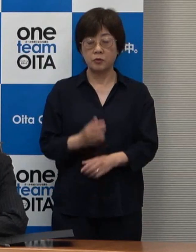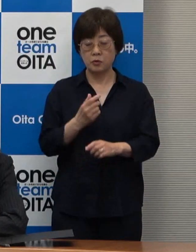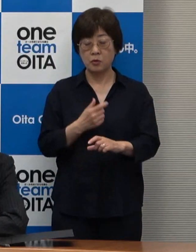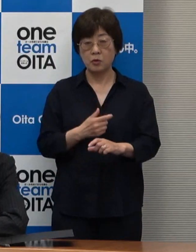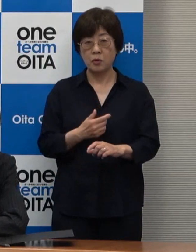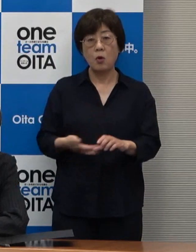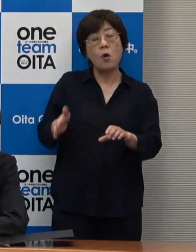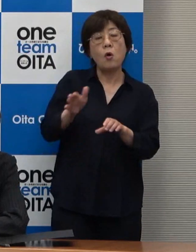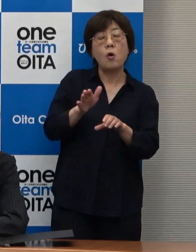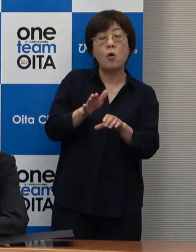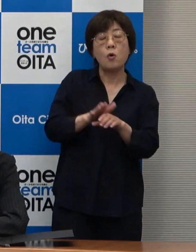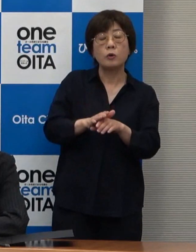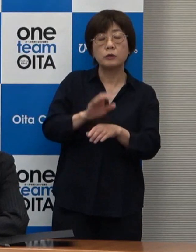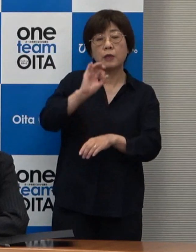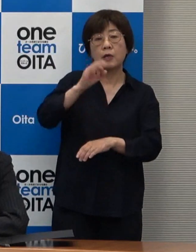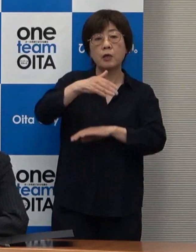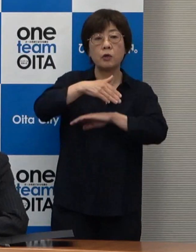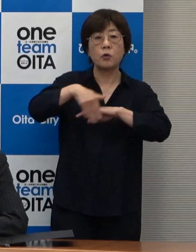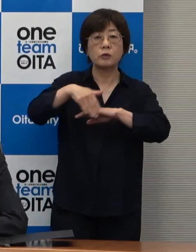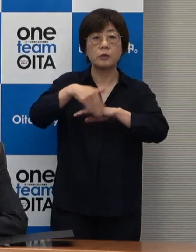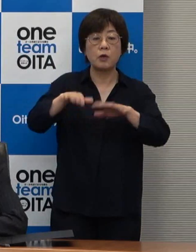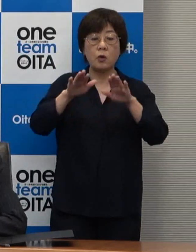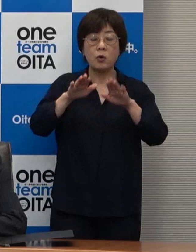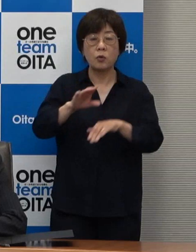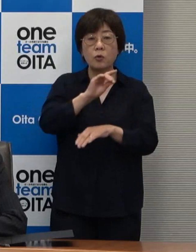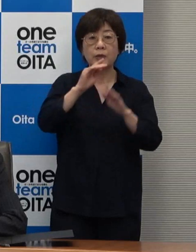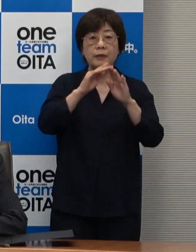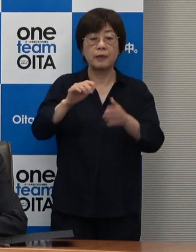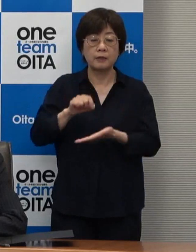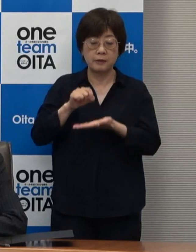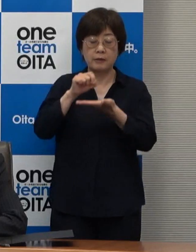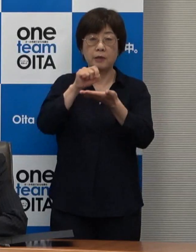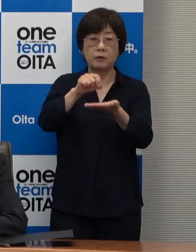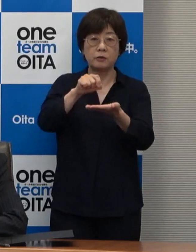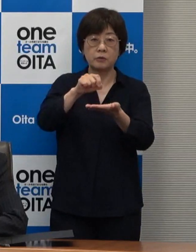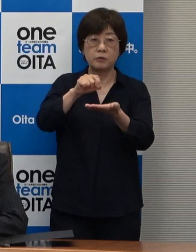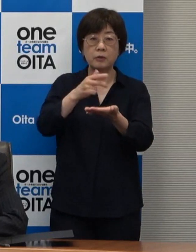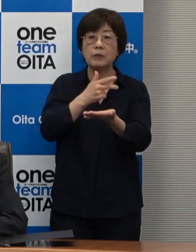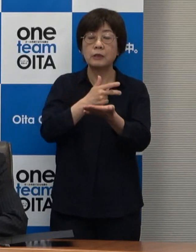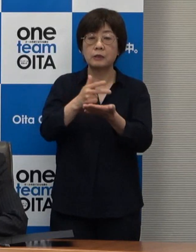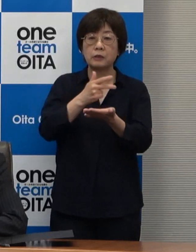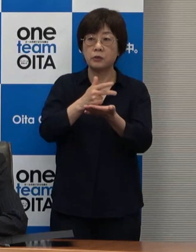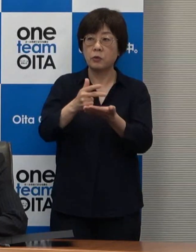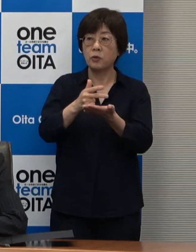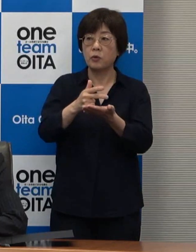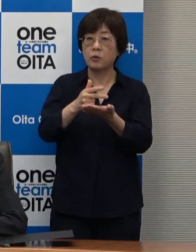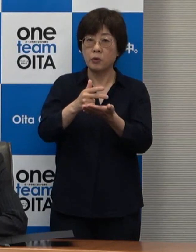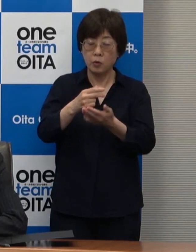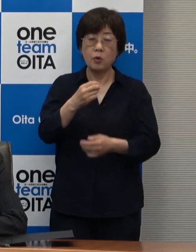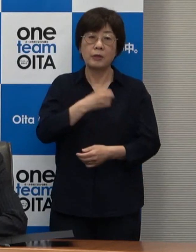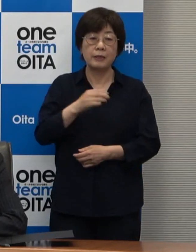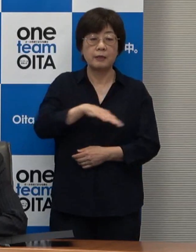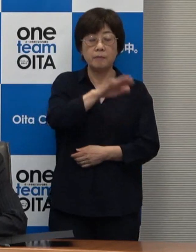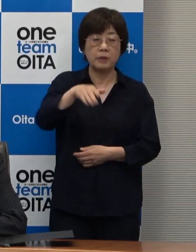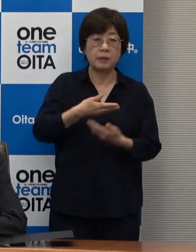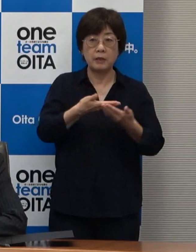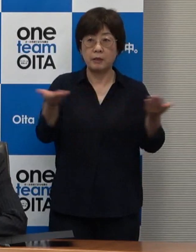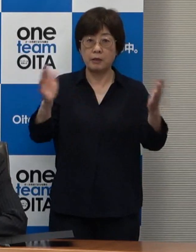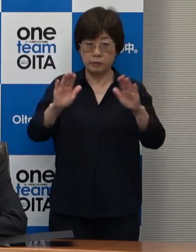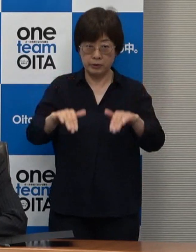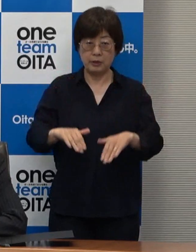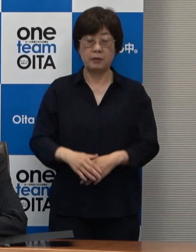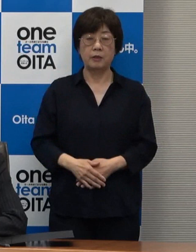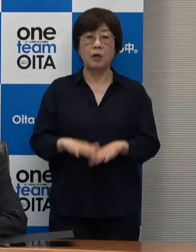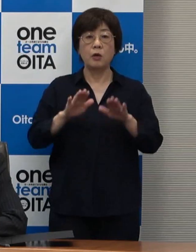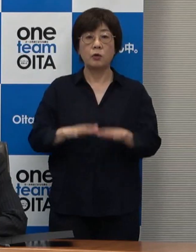議会に、提出するものの資料を全議員に配布しましたし、